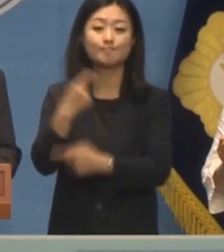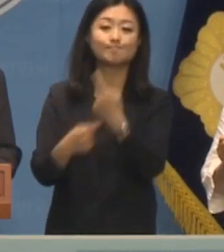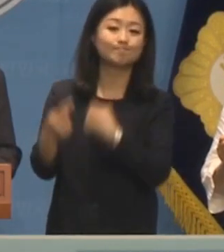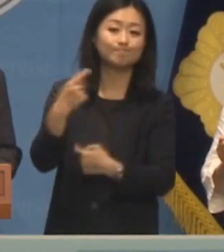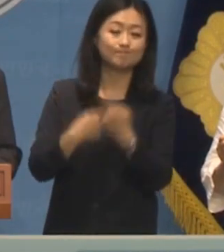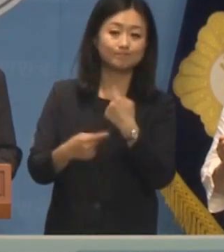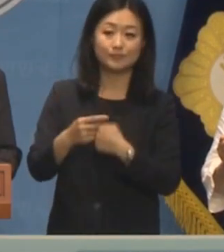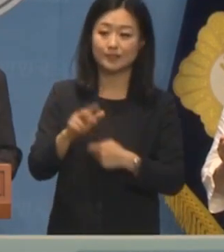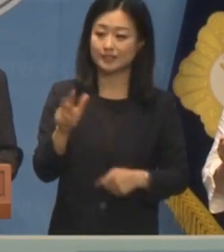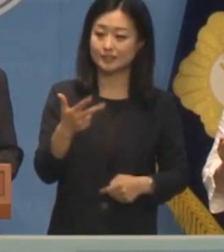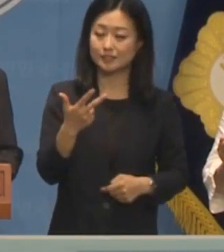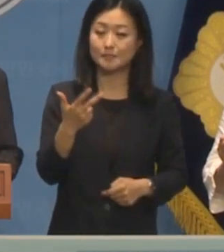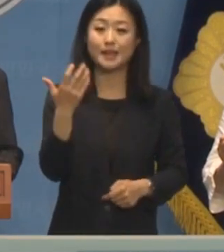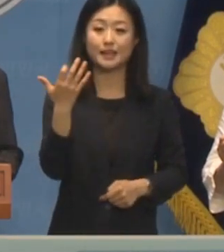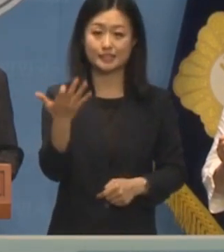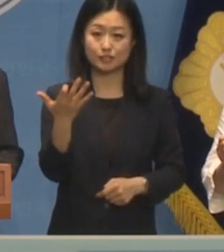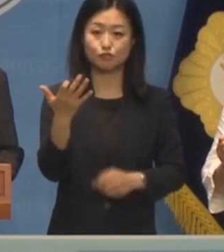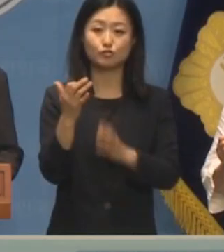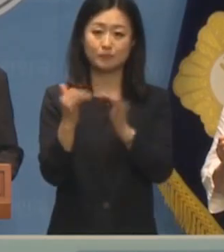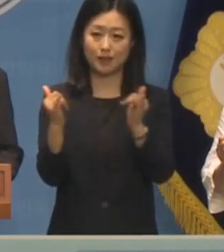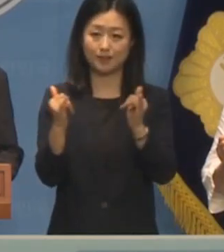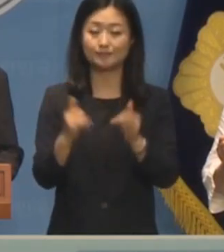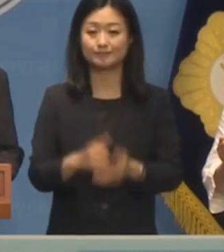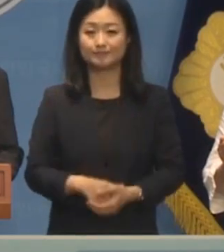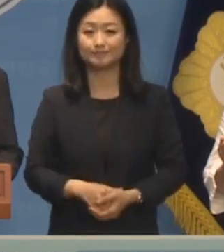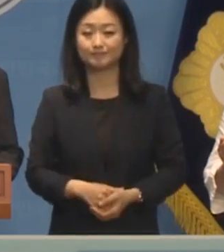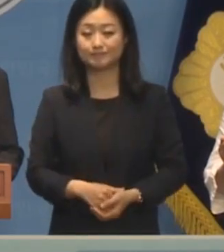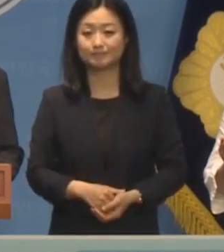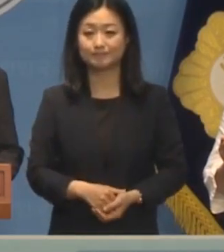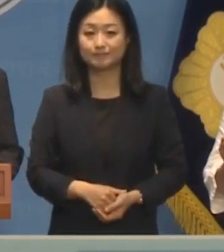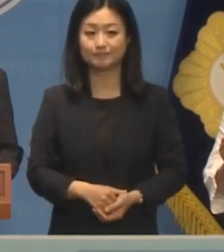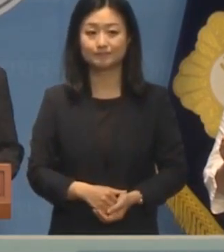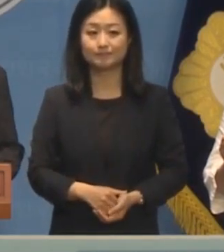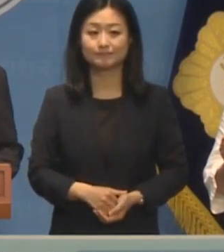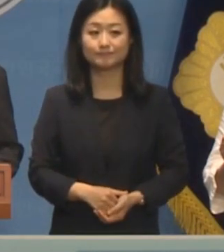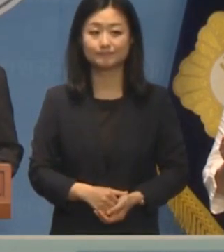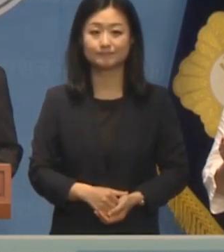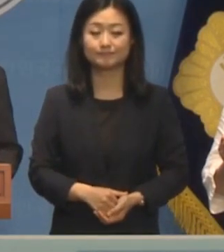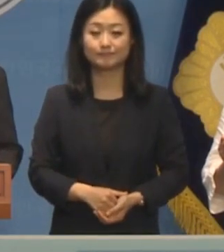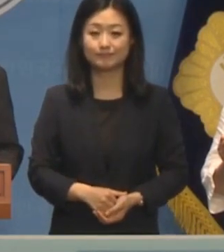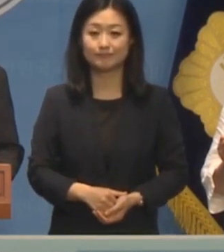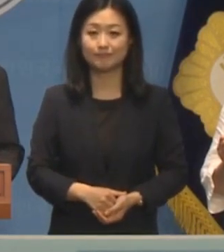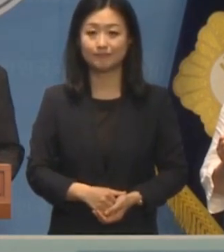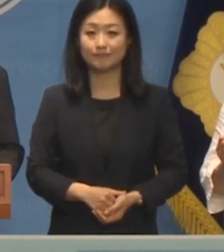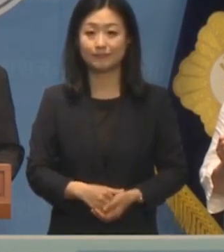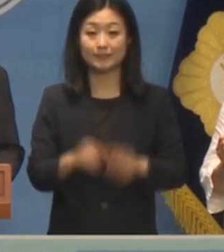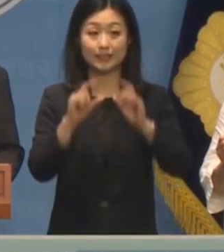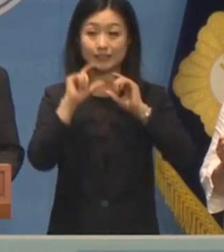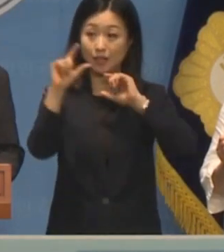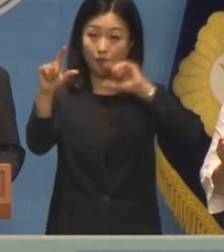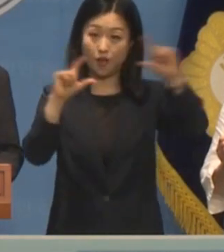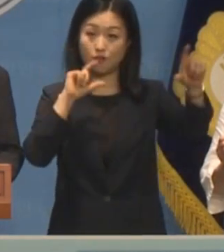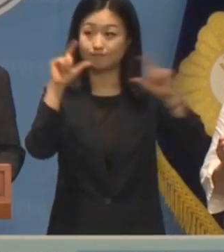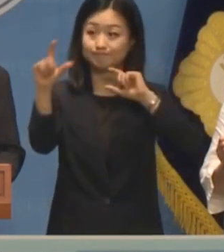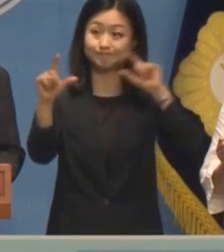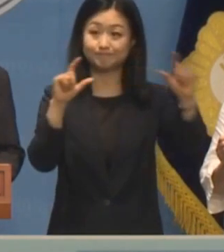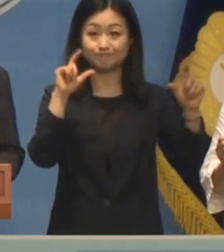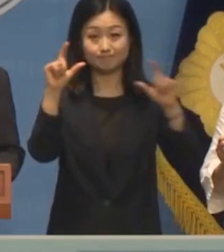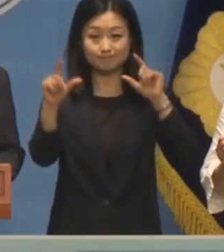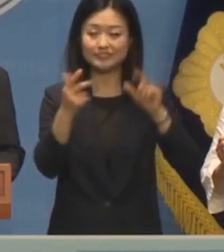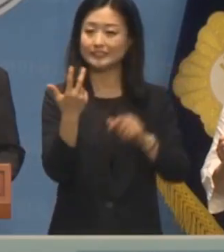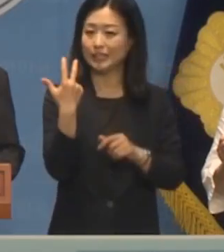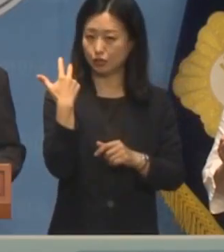주셨는데요. 719명의 해외 동포들이 함께해 주셨습니다. 이러한 선언들을